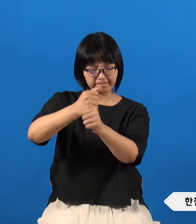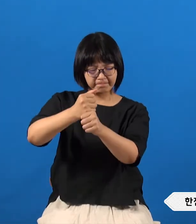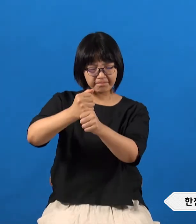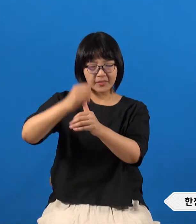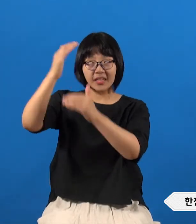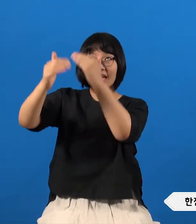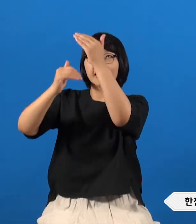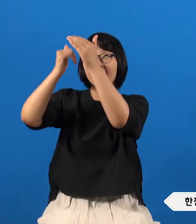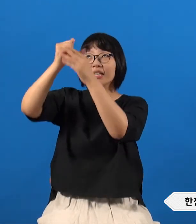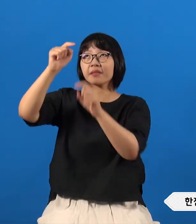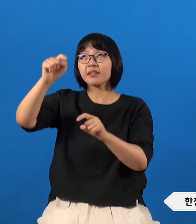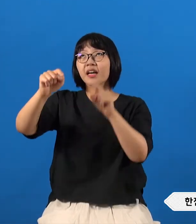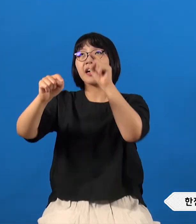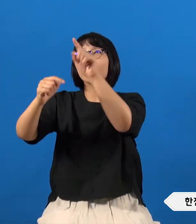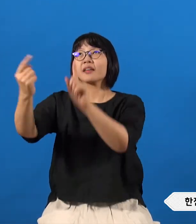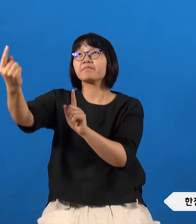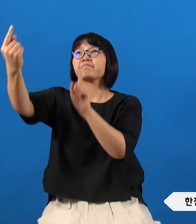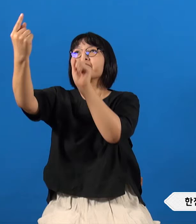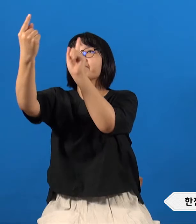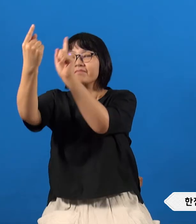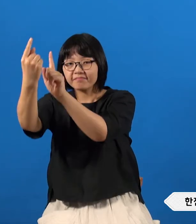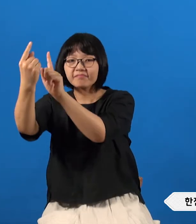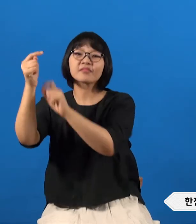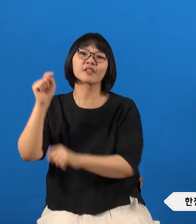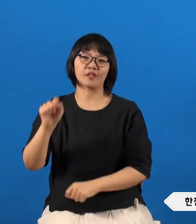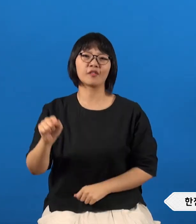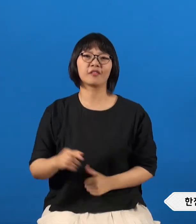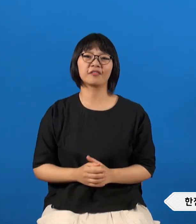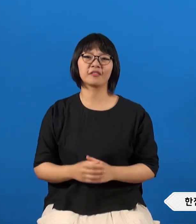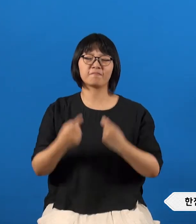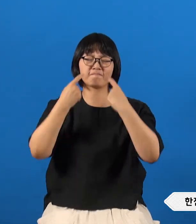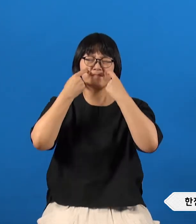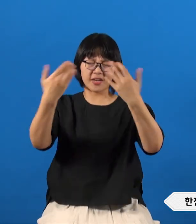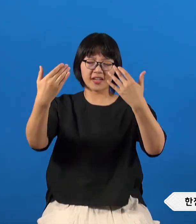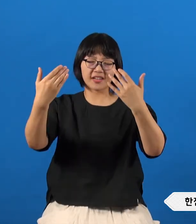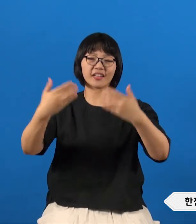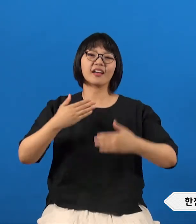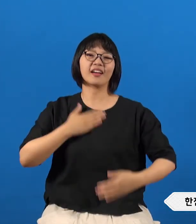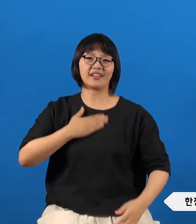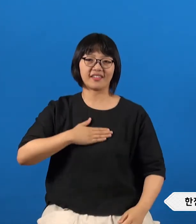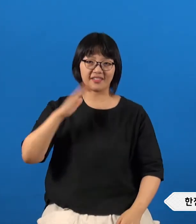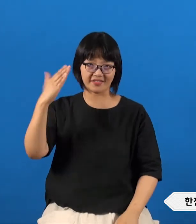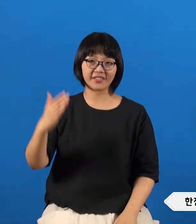붙들고 하나님 앞에 나아가는 것입니다. 근데 그것을 분명히 해야 됩니다.